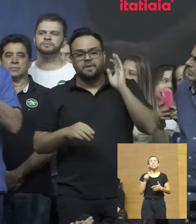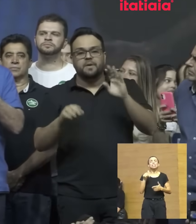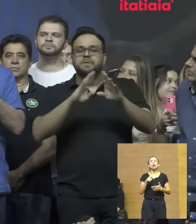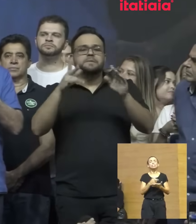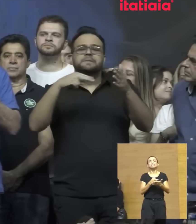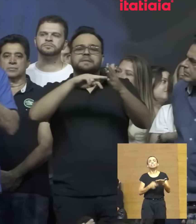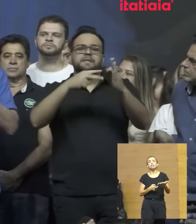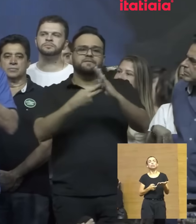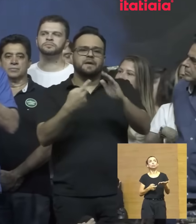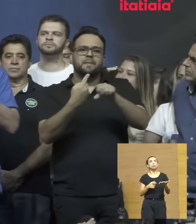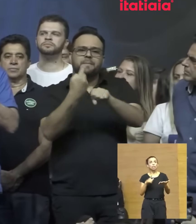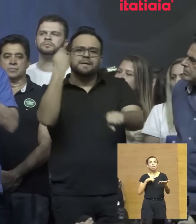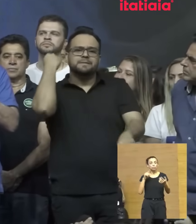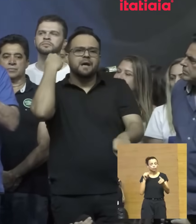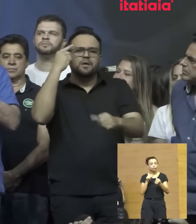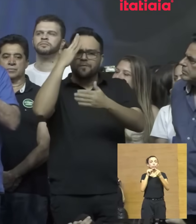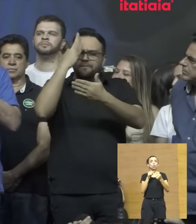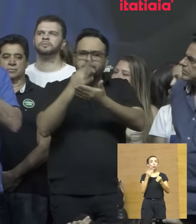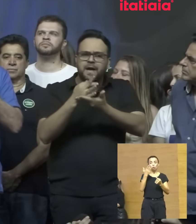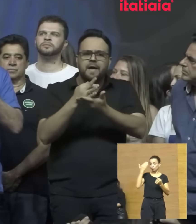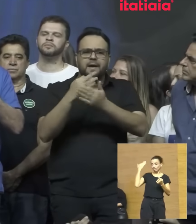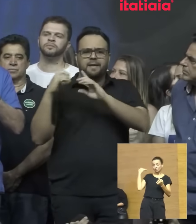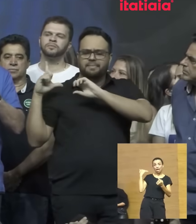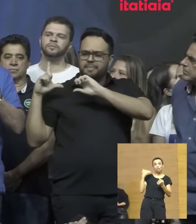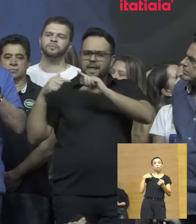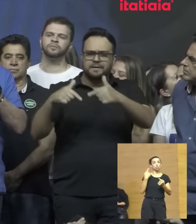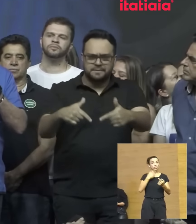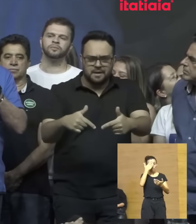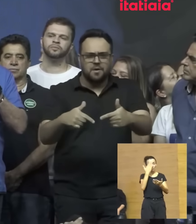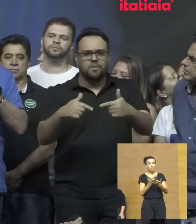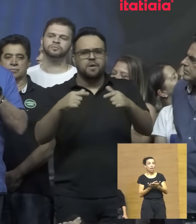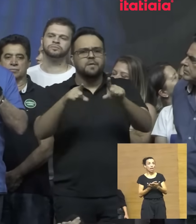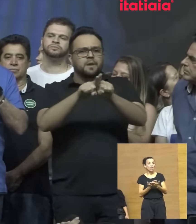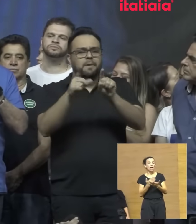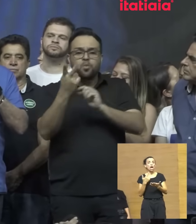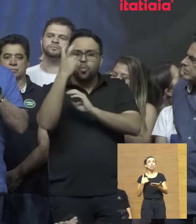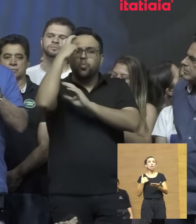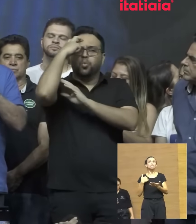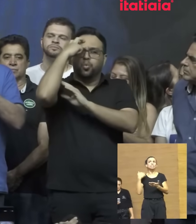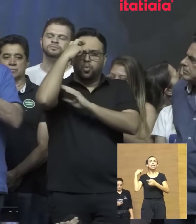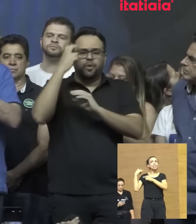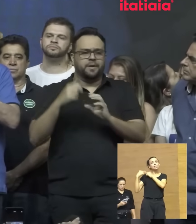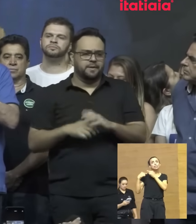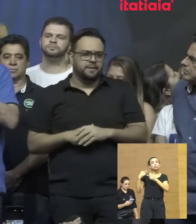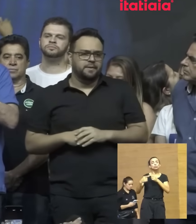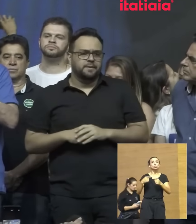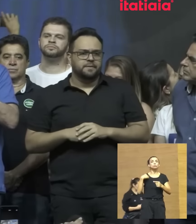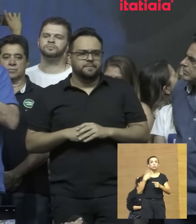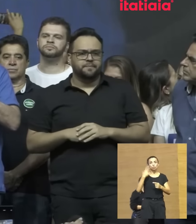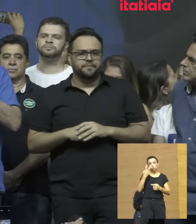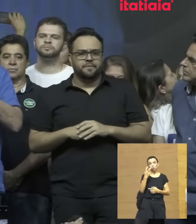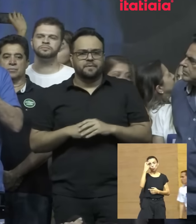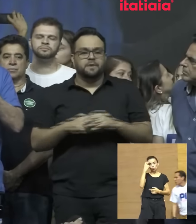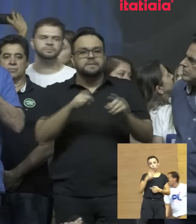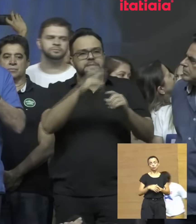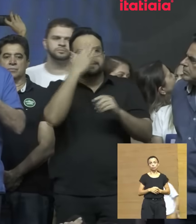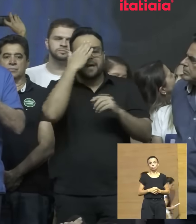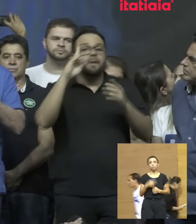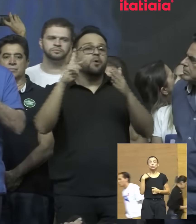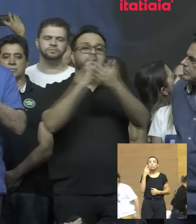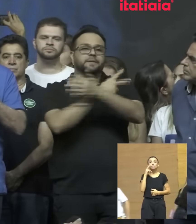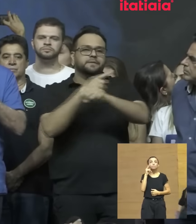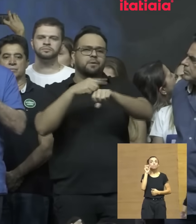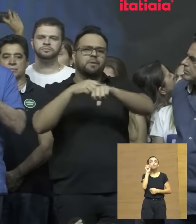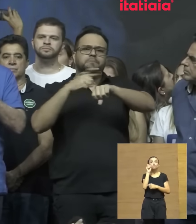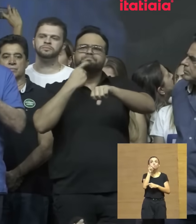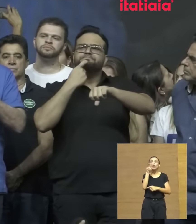com a nossa fé, com as nossas tradições e com a nossa cultura. Então, tendo em vista o que aconteceu há poucas